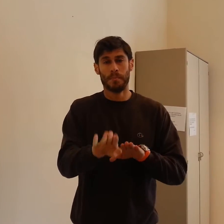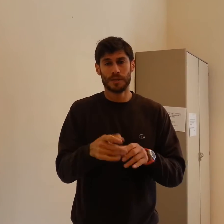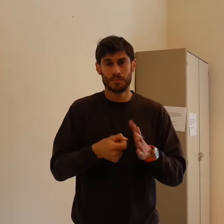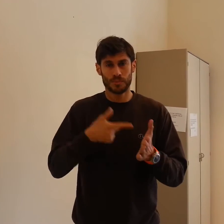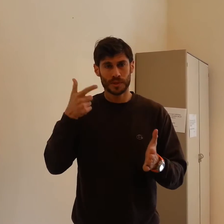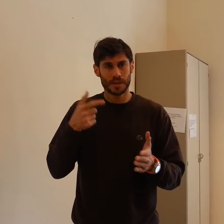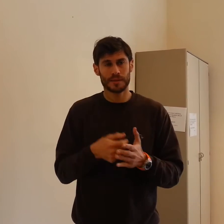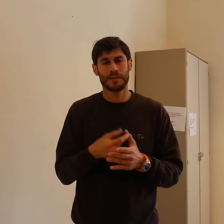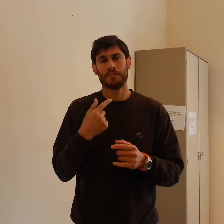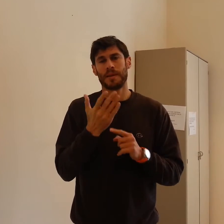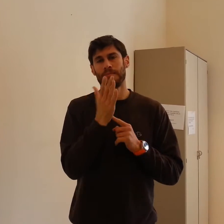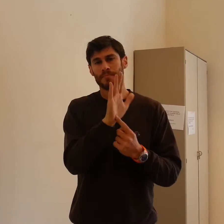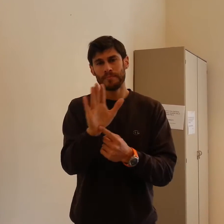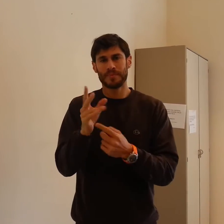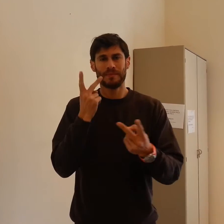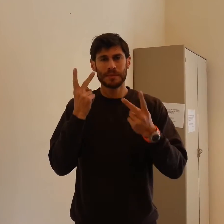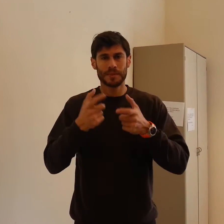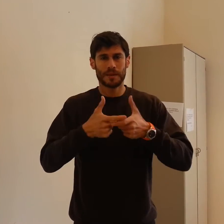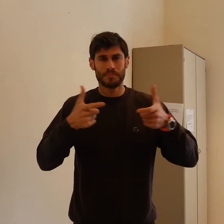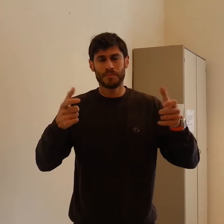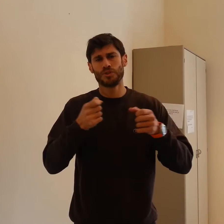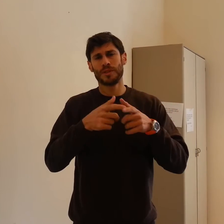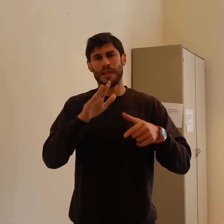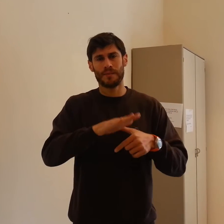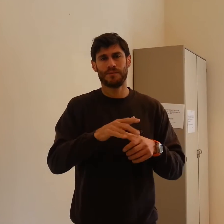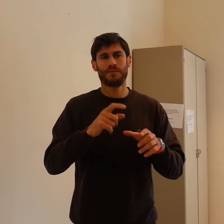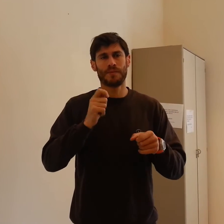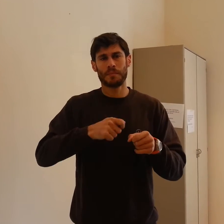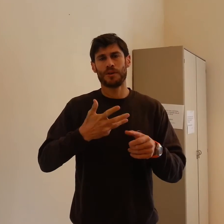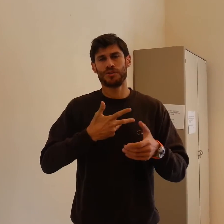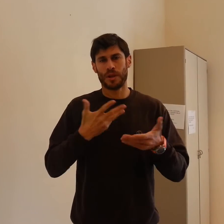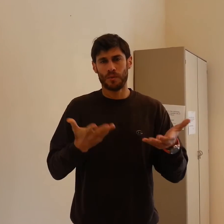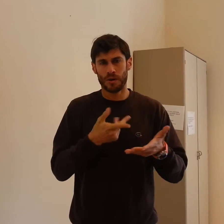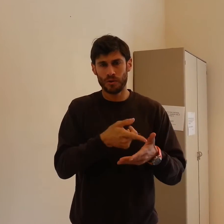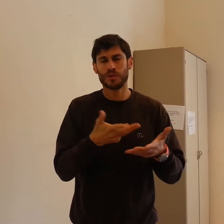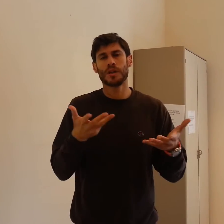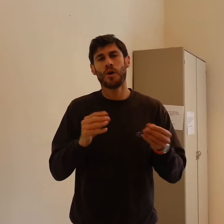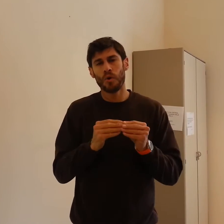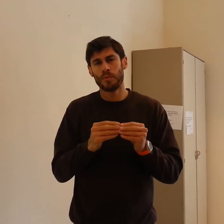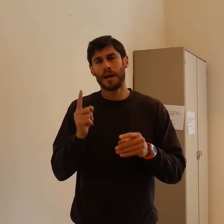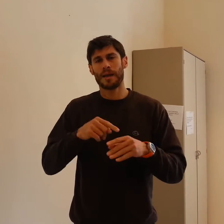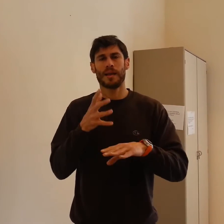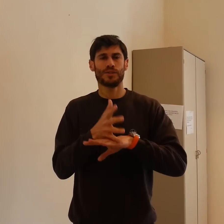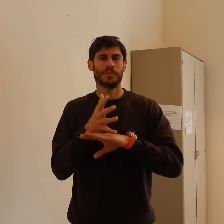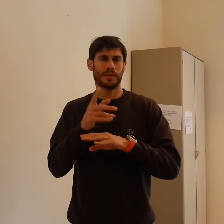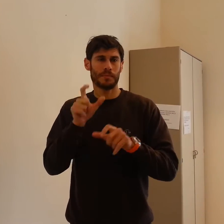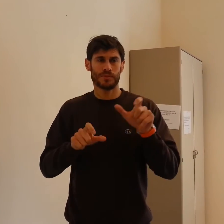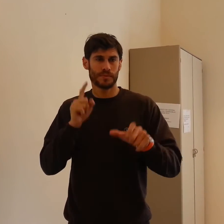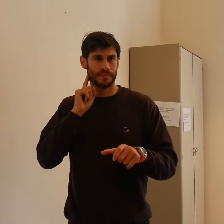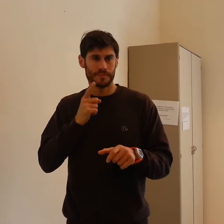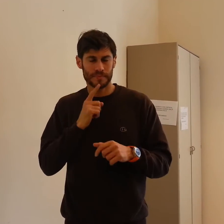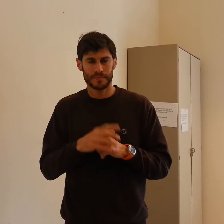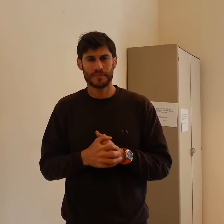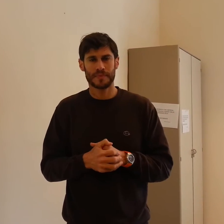creando dei videomessaggi ad hoc. Ed è importante per la visibilità della nostra lingua